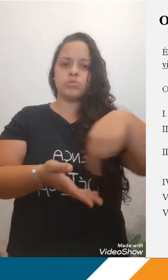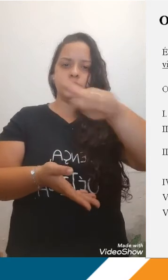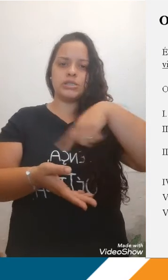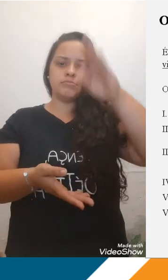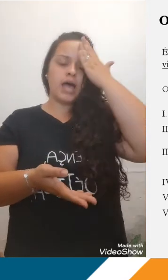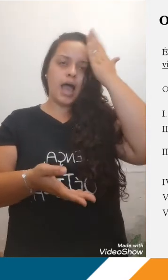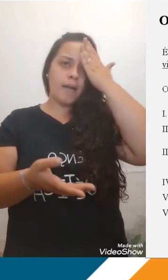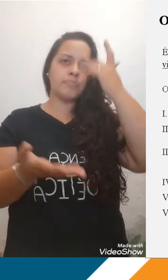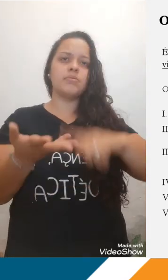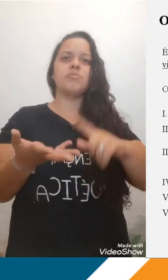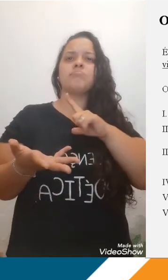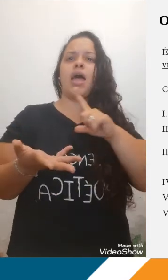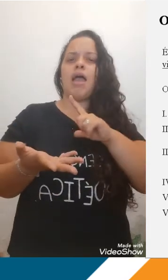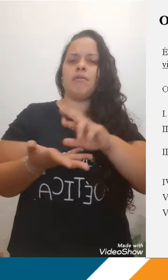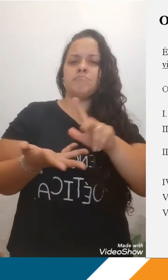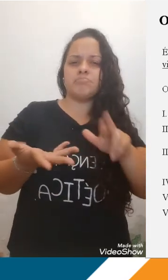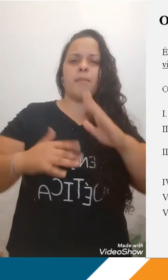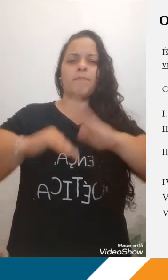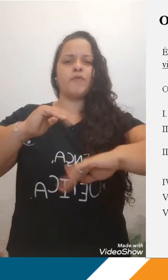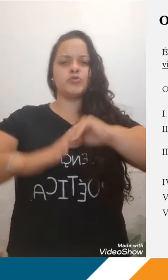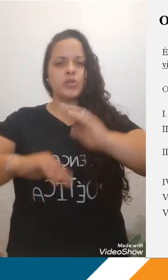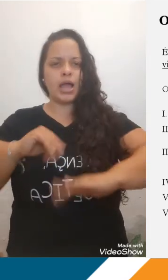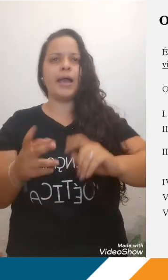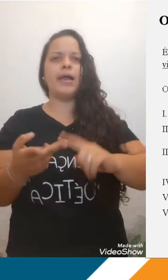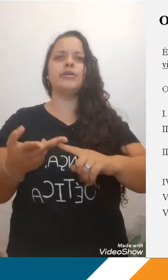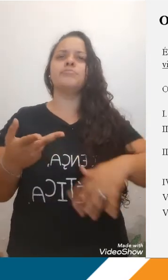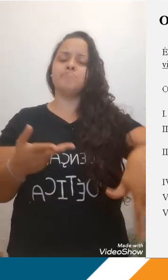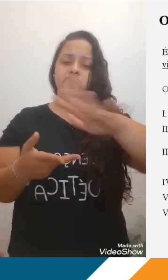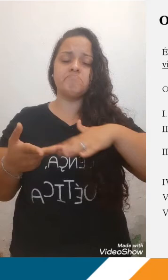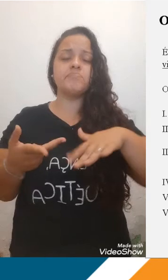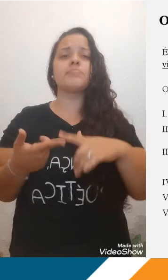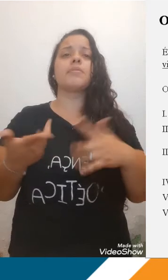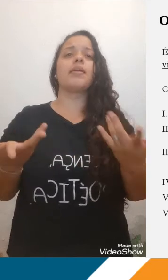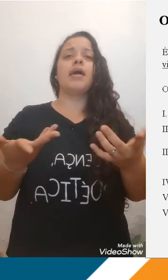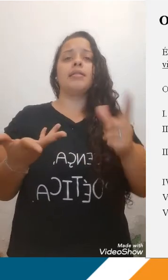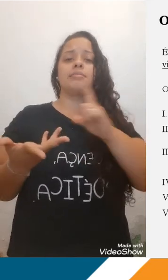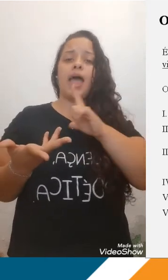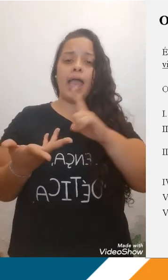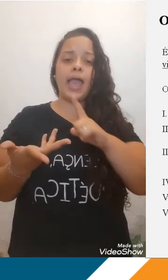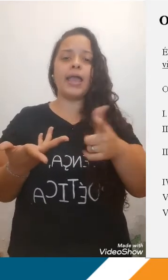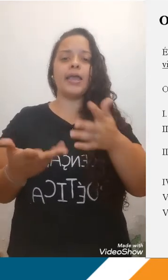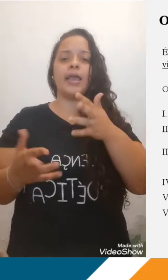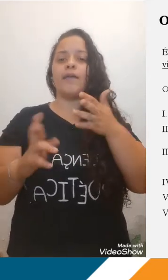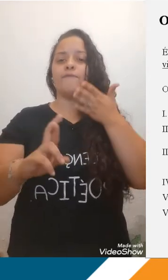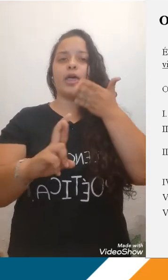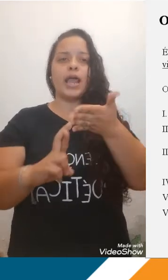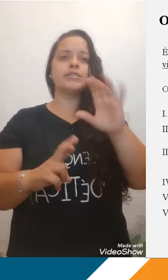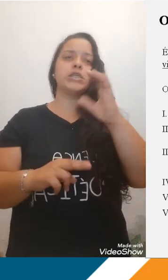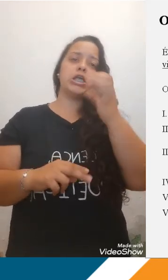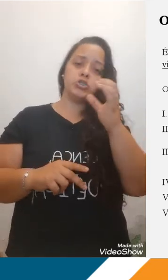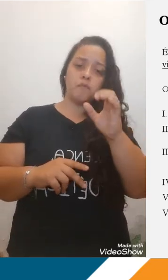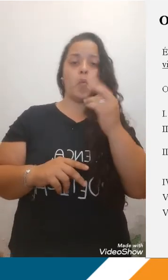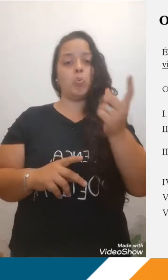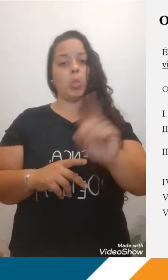culturais diversos, a profissões e profissionais correspondentes, a referências e estudos científicos ou